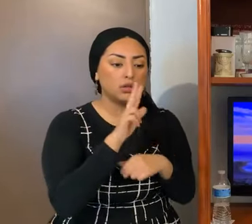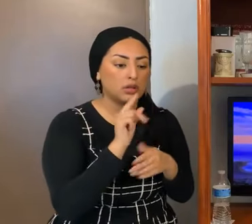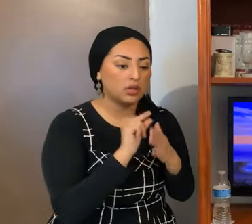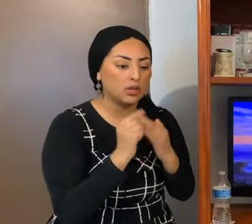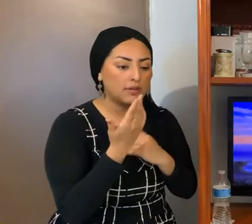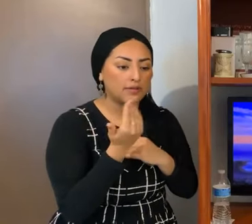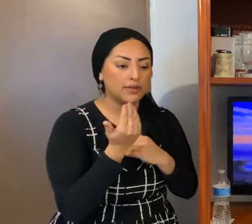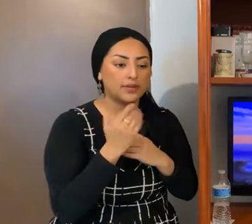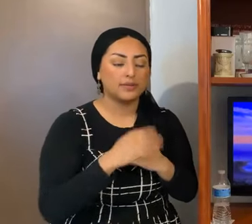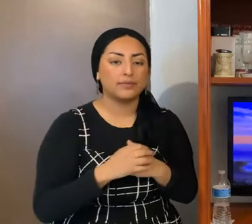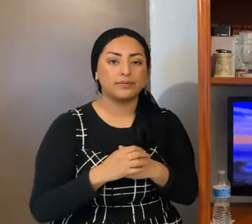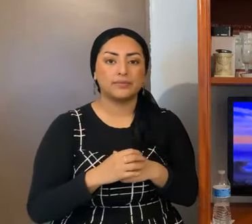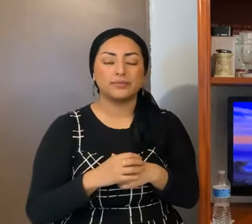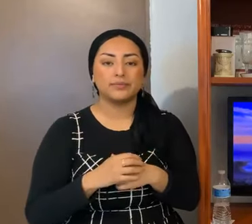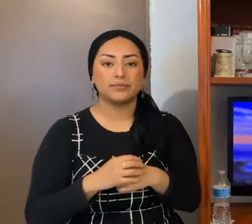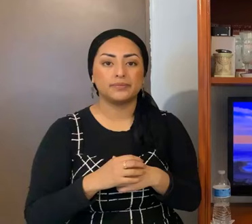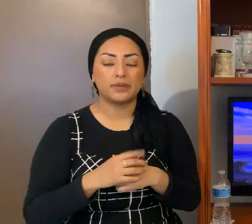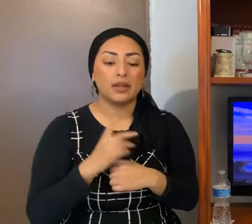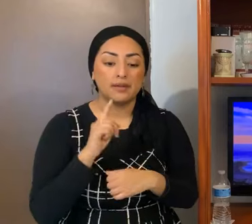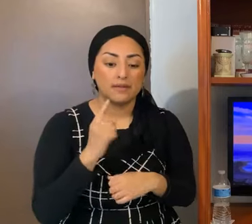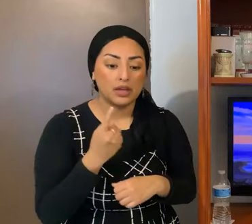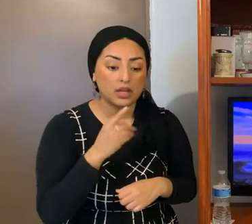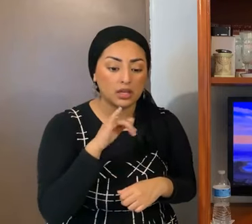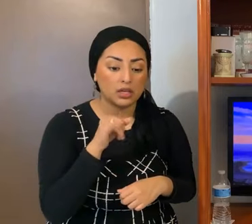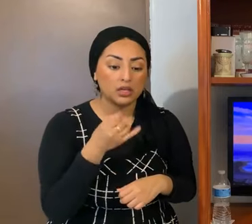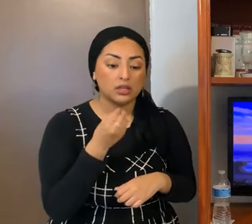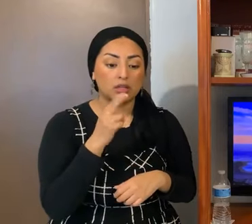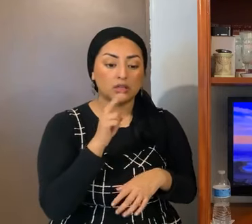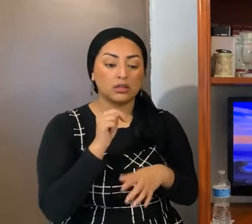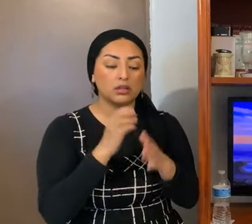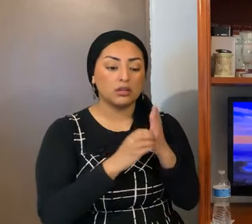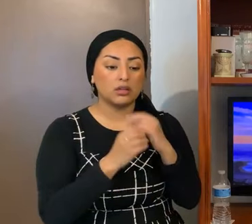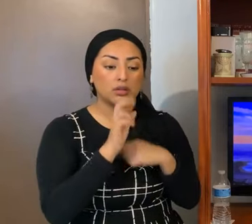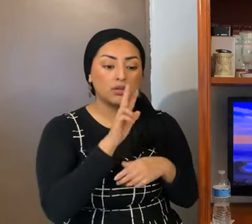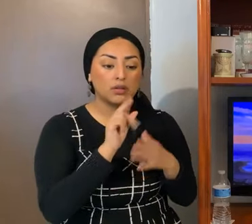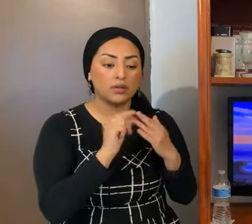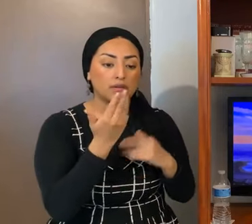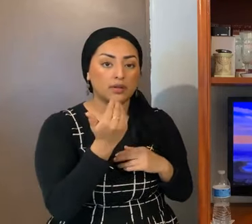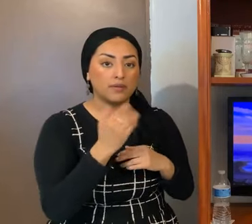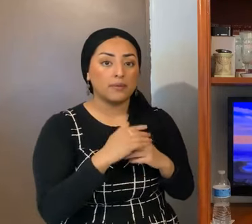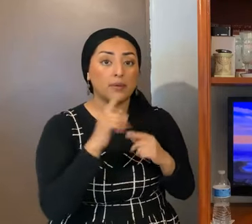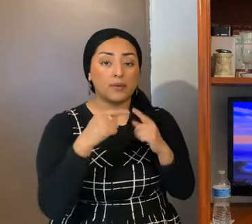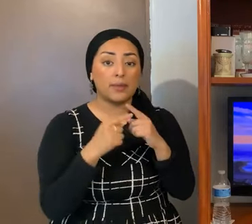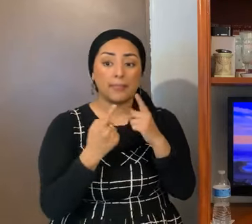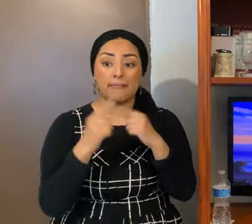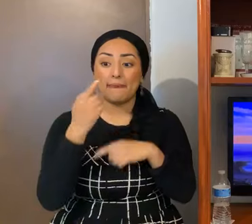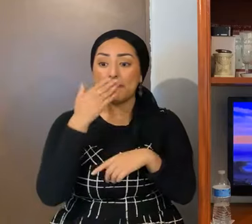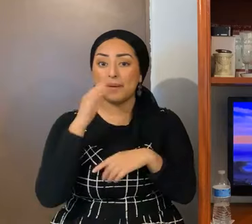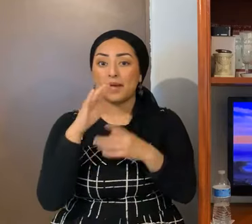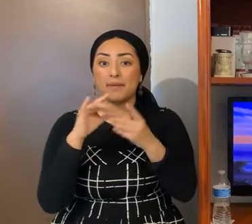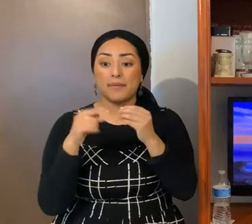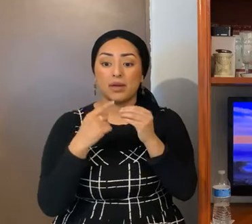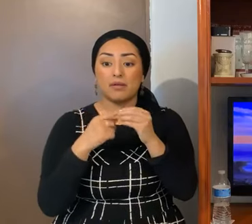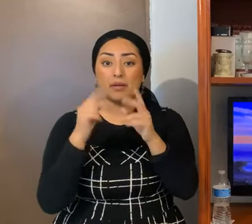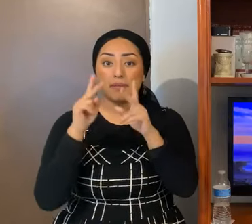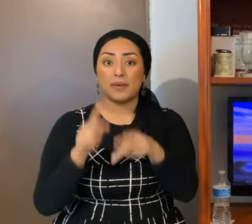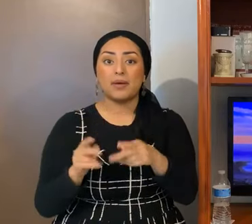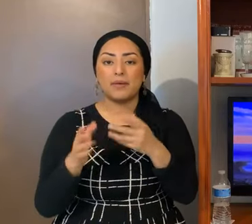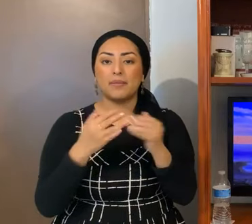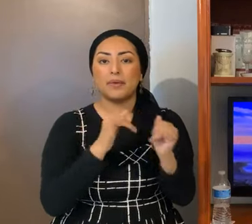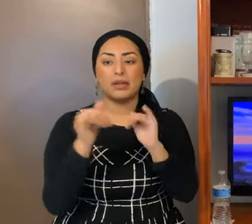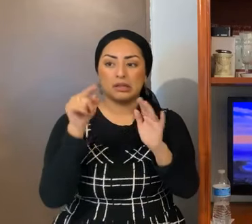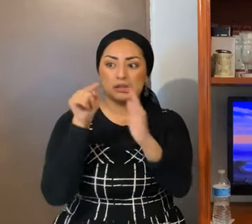allá. Primera de Juan 3.15. Cuando se habla mal de una persona es como si